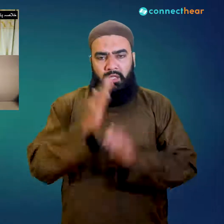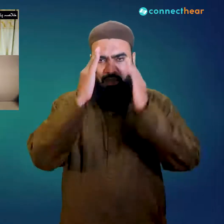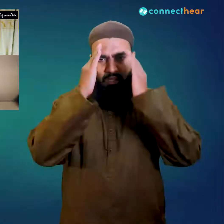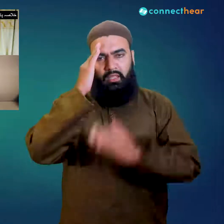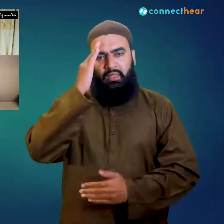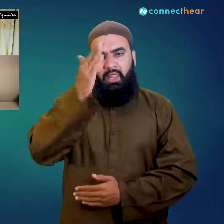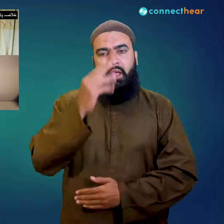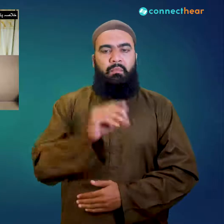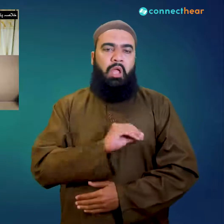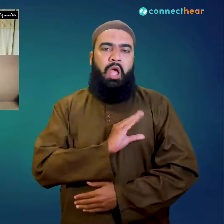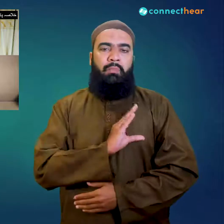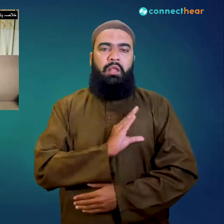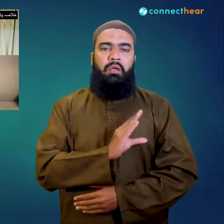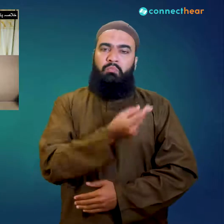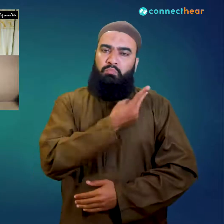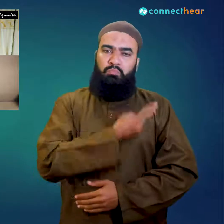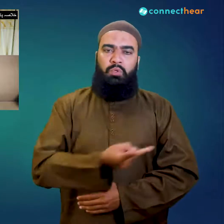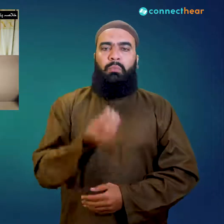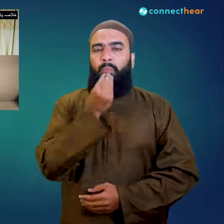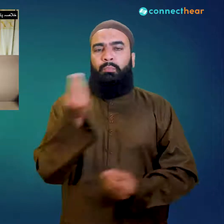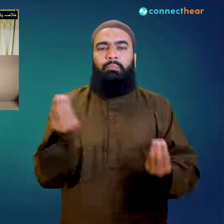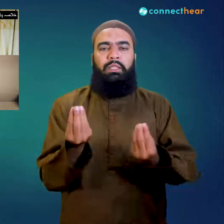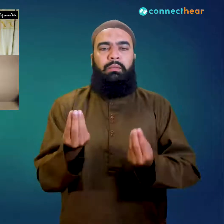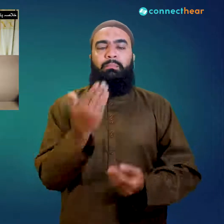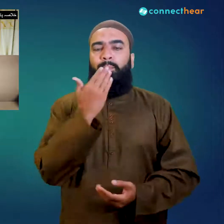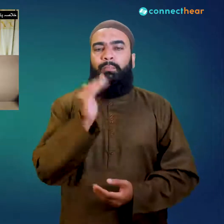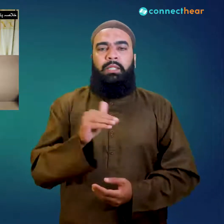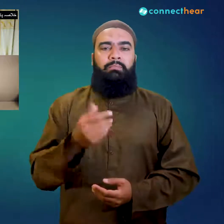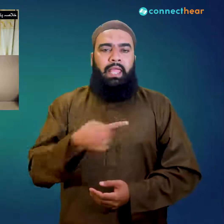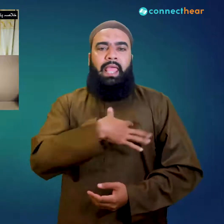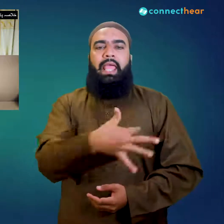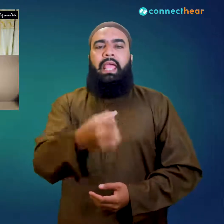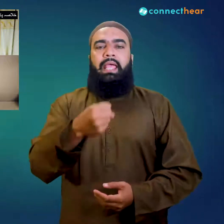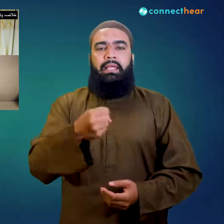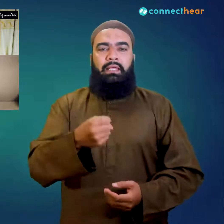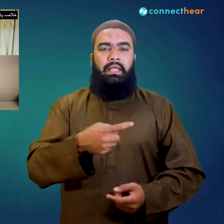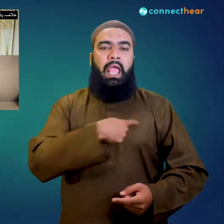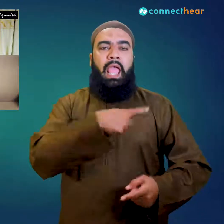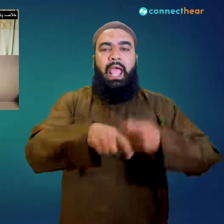جاتا ہے، اعتقادات ہوں، عمل ہو، عبادات ہوں،